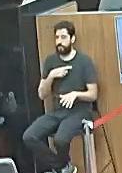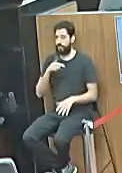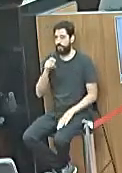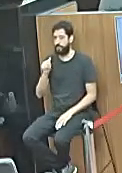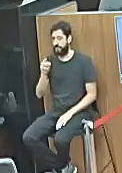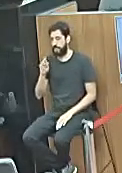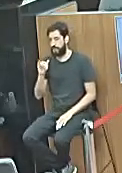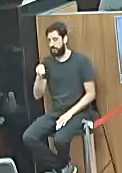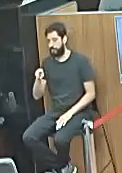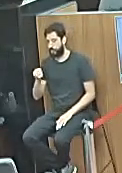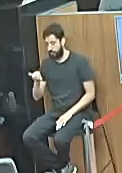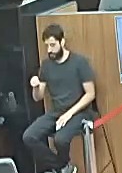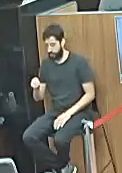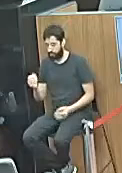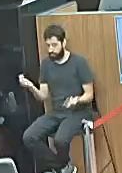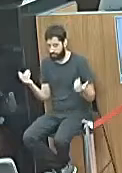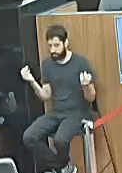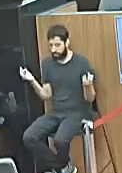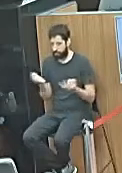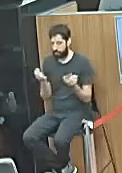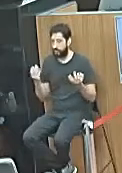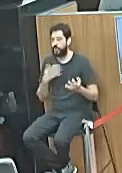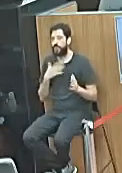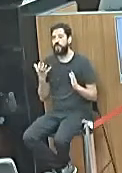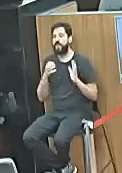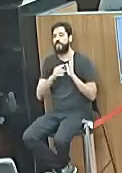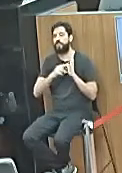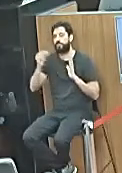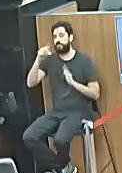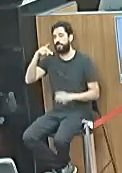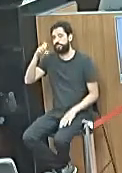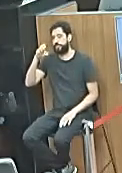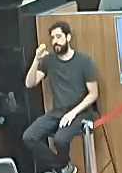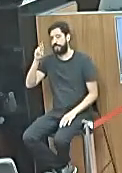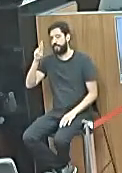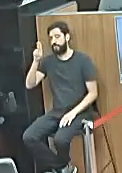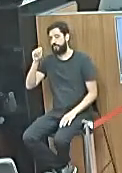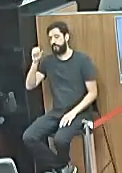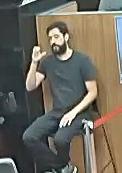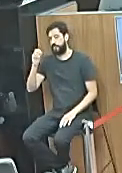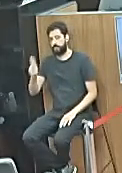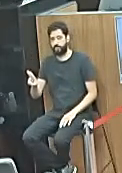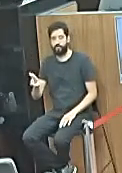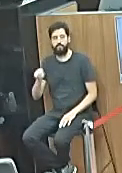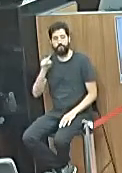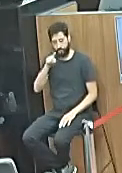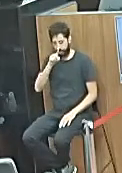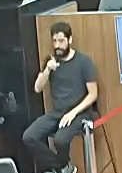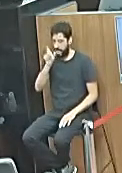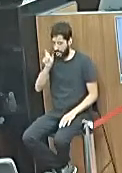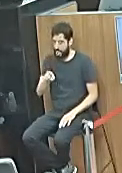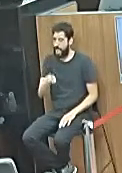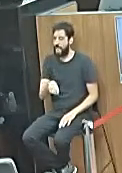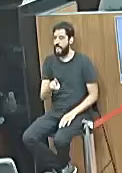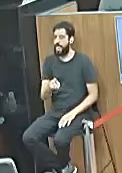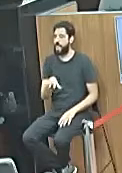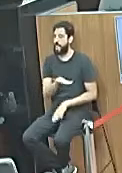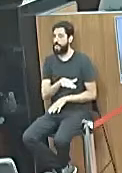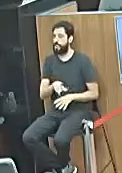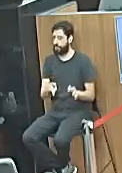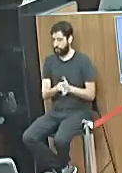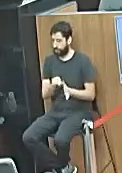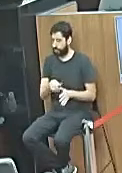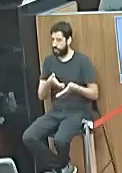extraordinário mas aqui é que eu queria dar destaque para o peru a sudeban o senhor é da nossa região senhor conhece né